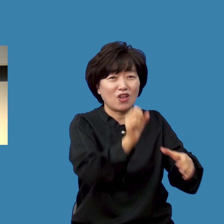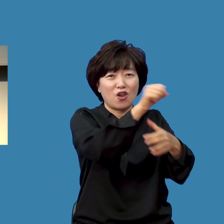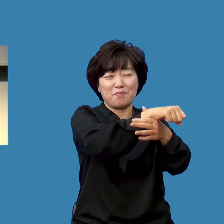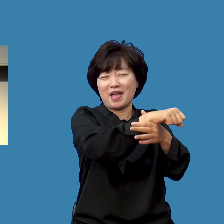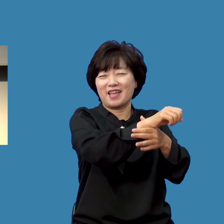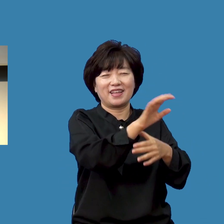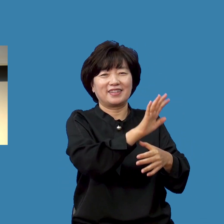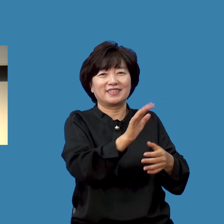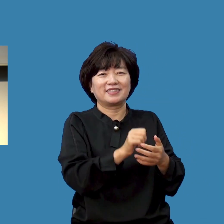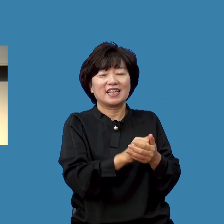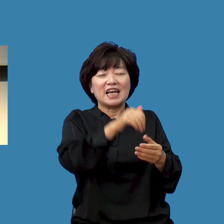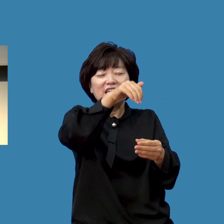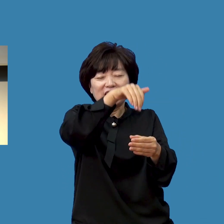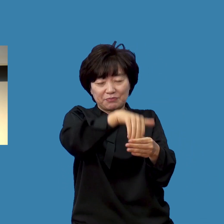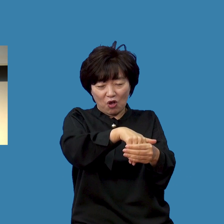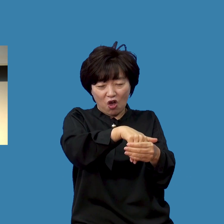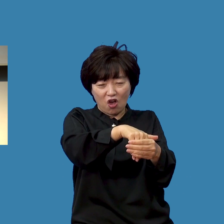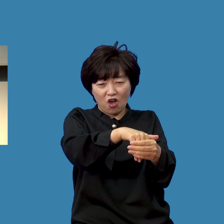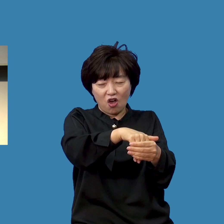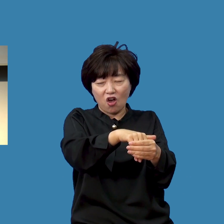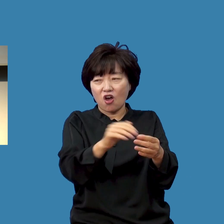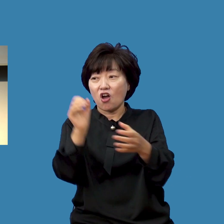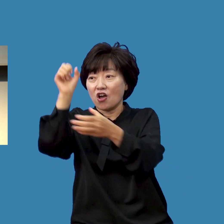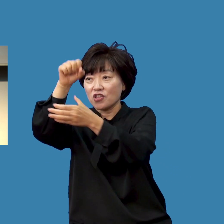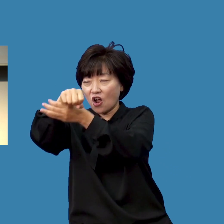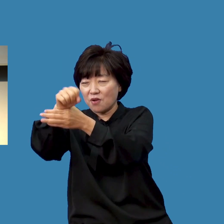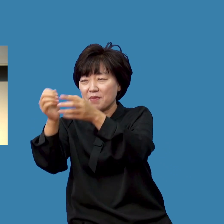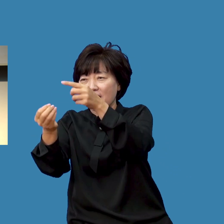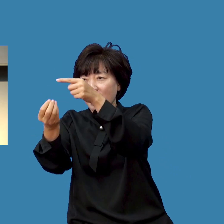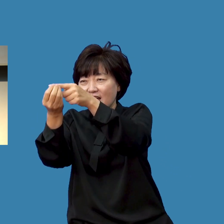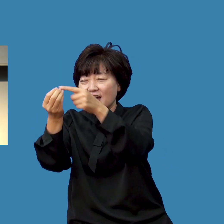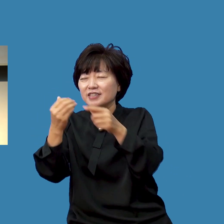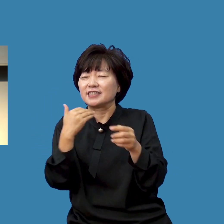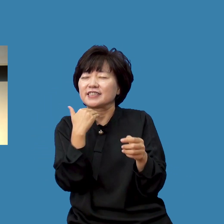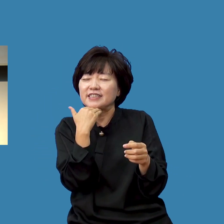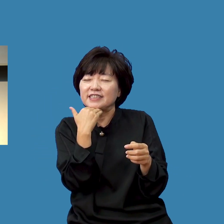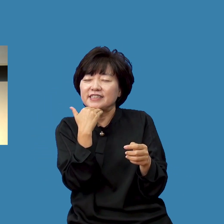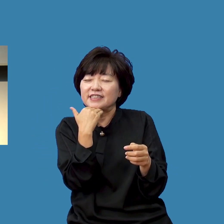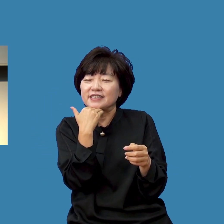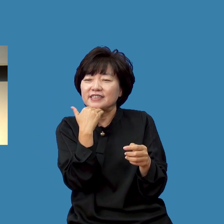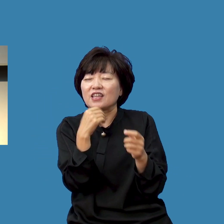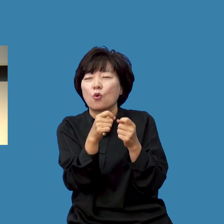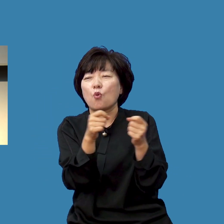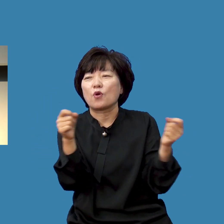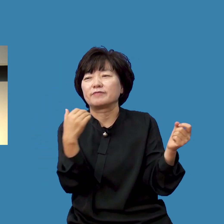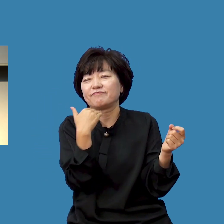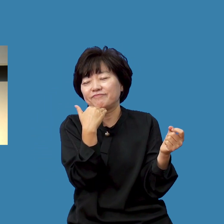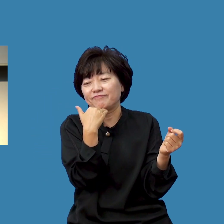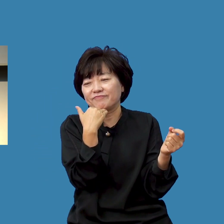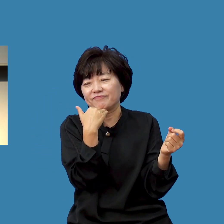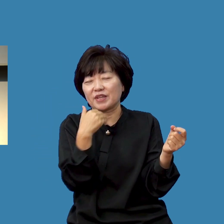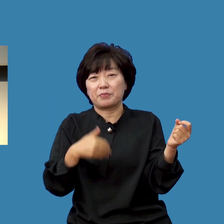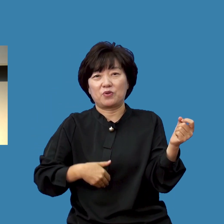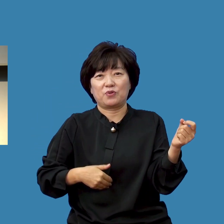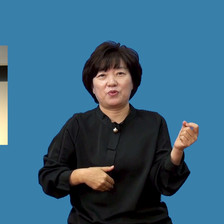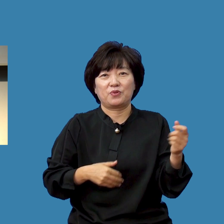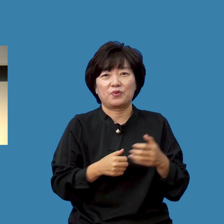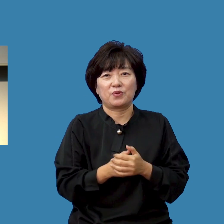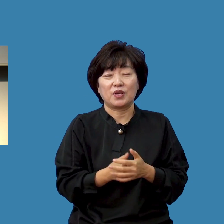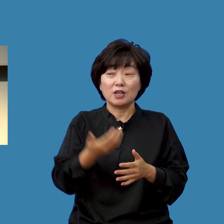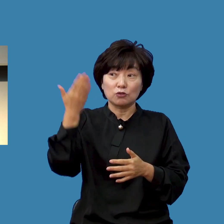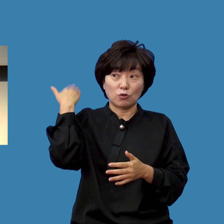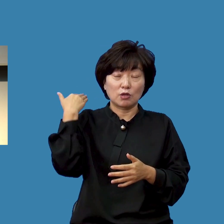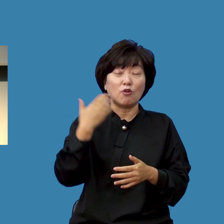바로 열매가 되는 것이 아니라 심는 것과 열매를 거두는 것 사이에는 딜레이가 있다는 거예요. 이 과거에도